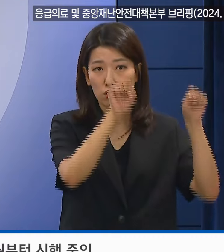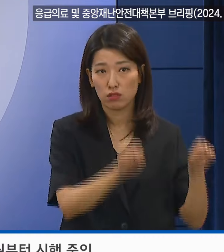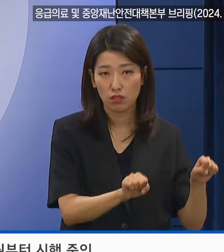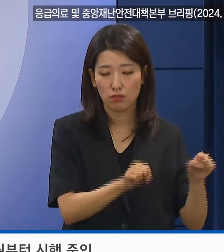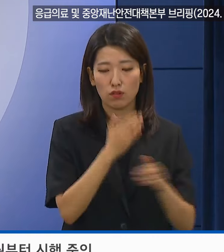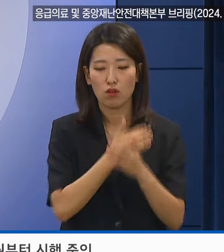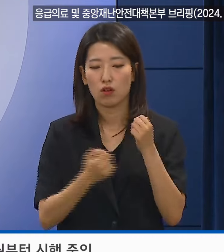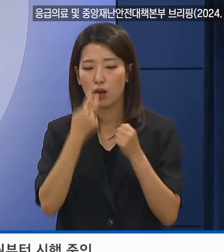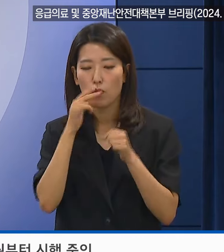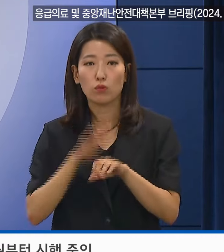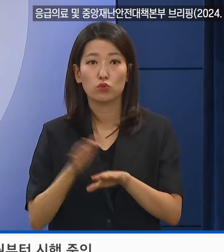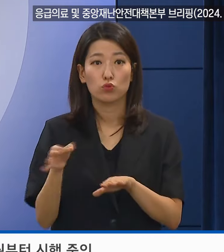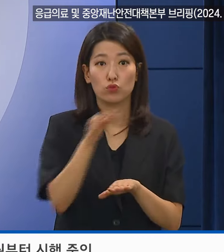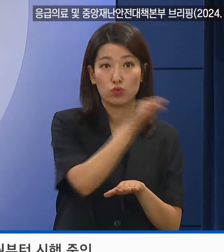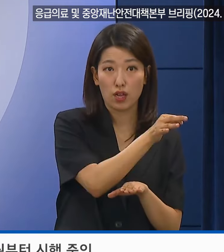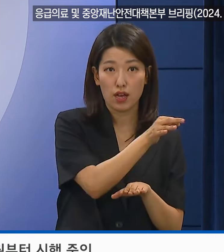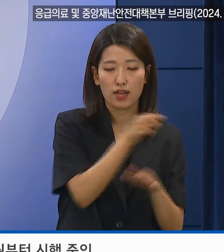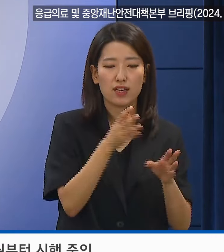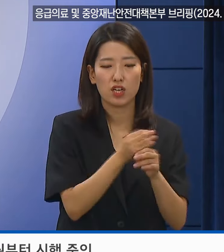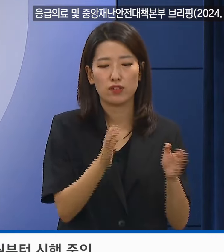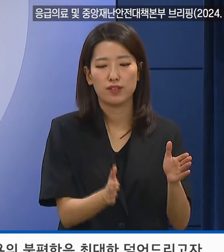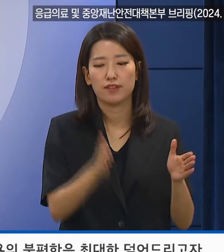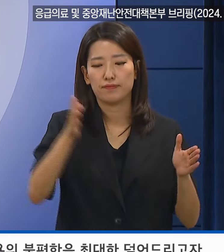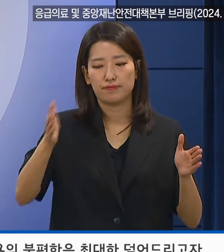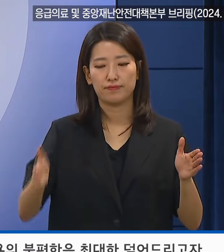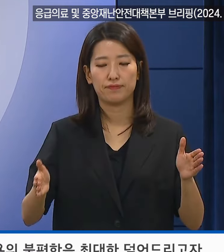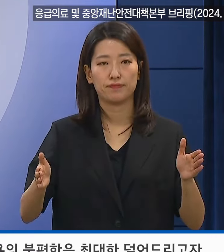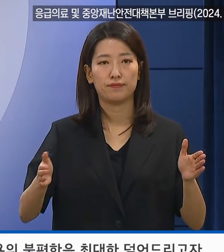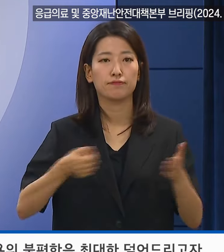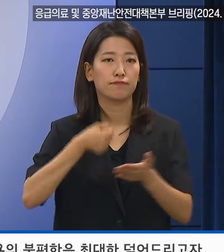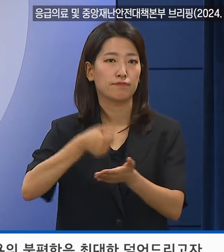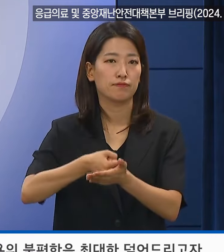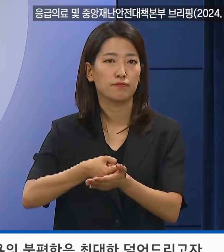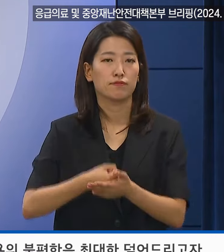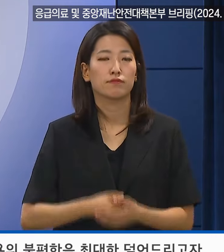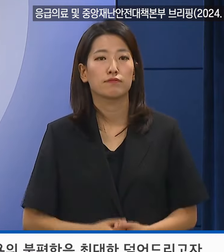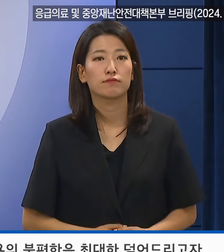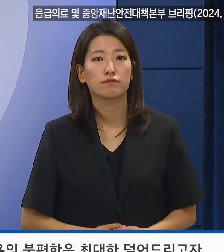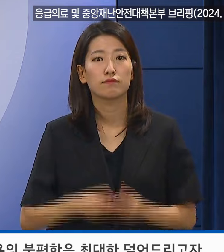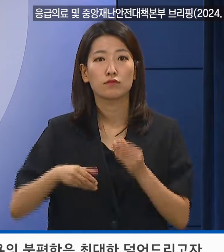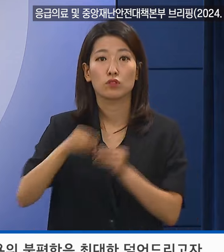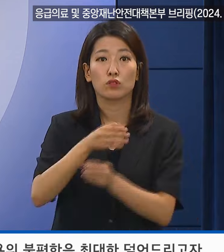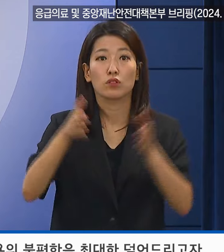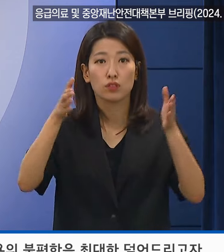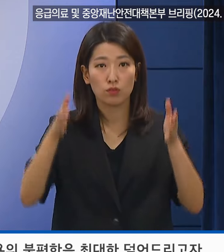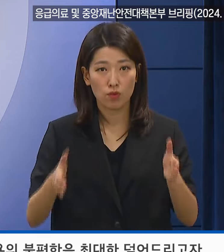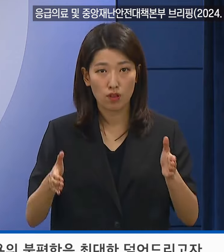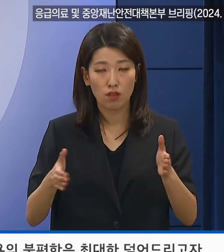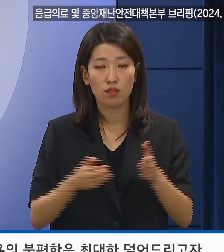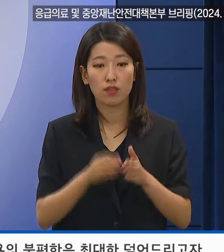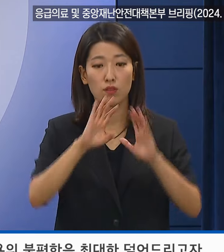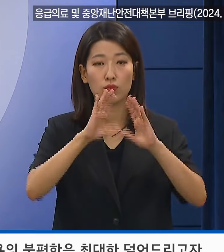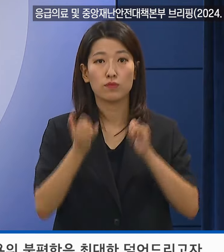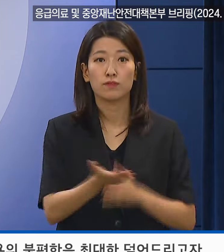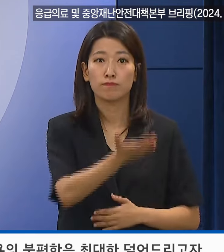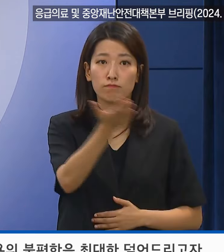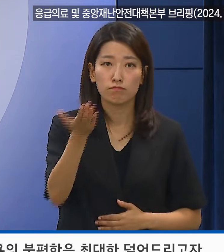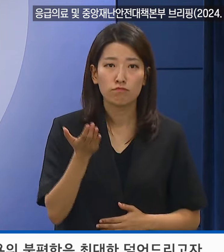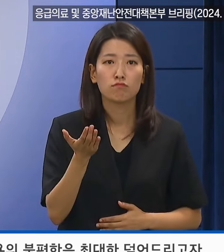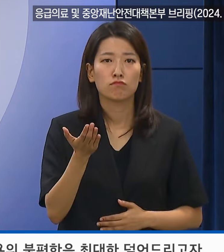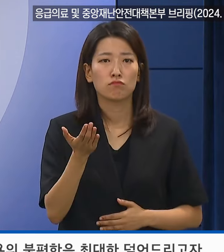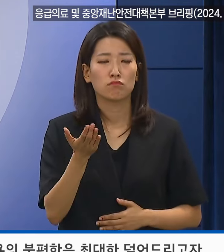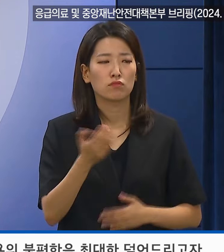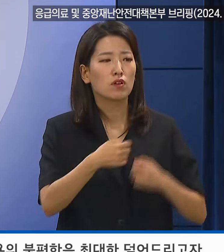지원 방안을 연장하기로 했습니다. 정부는 추석 연휴 동안 국민들의 의료기관 이용에